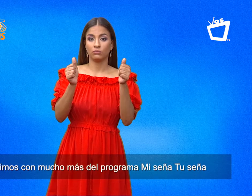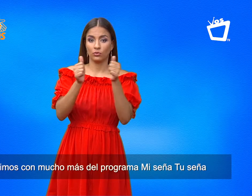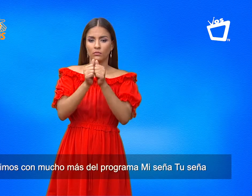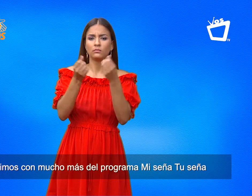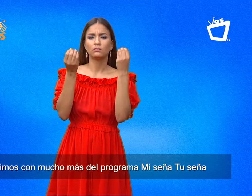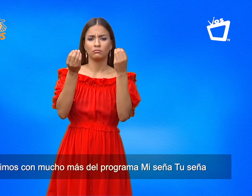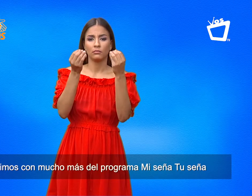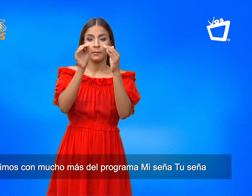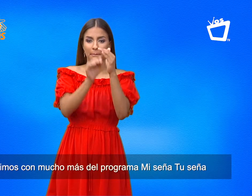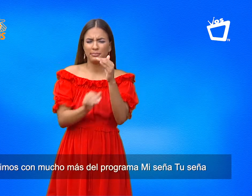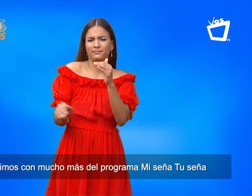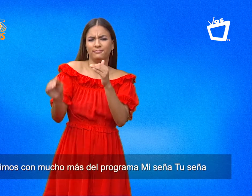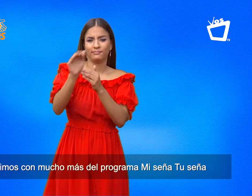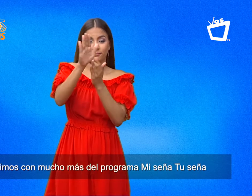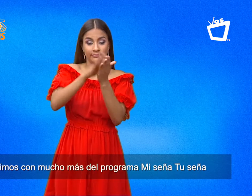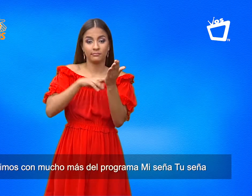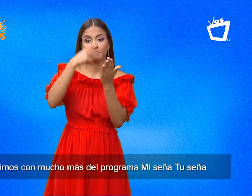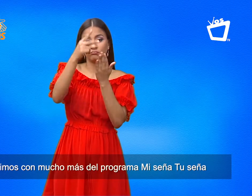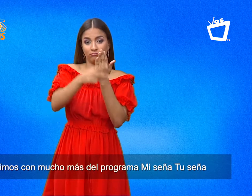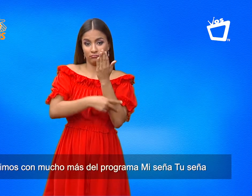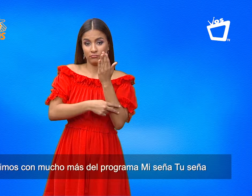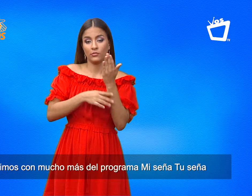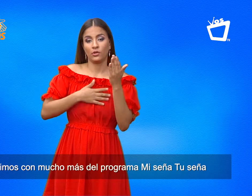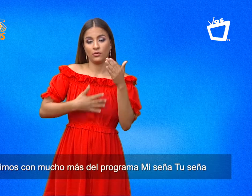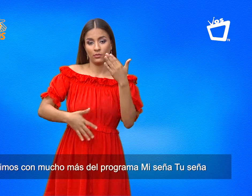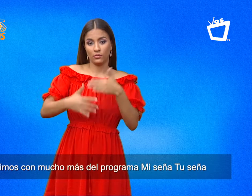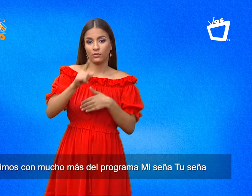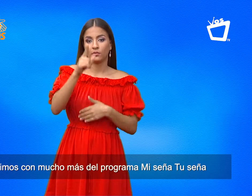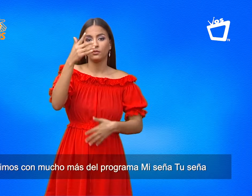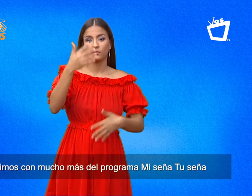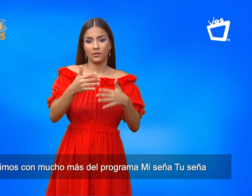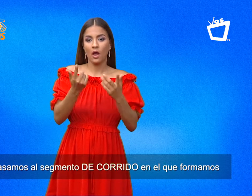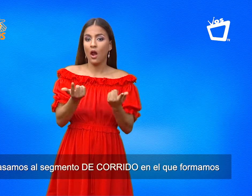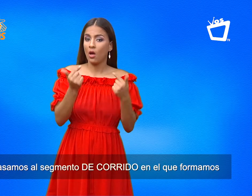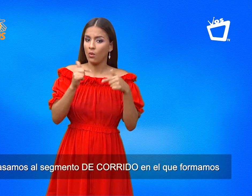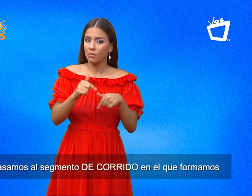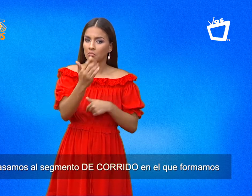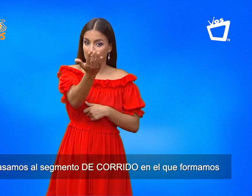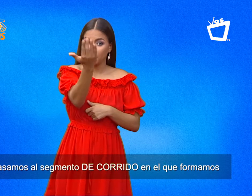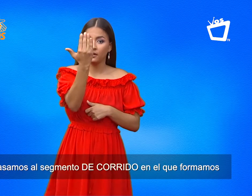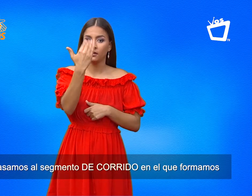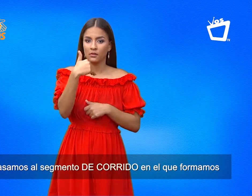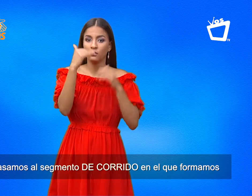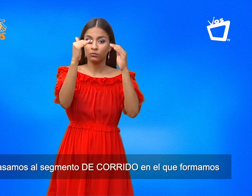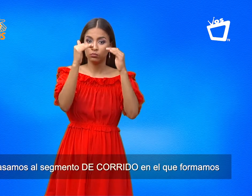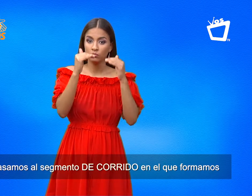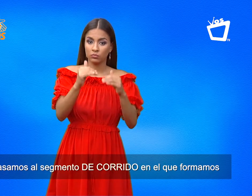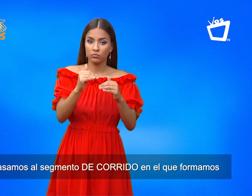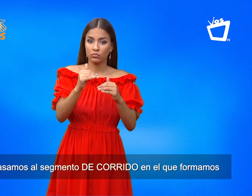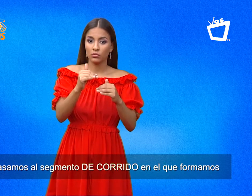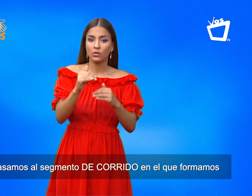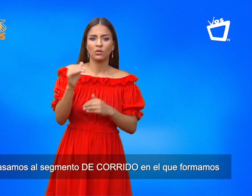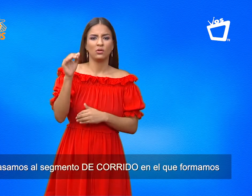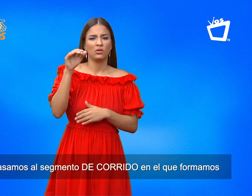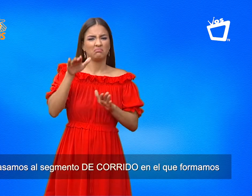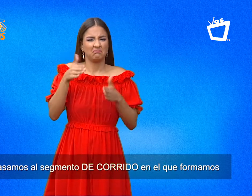seguimos con mucho más del programa me enseña tu señal ahora pasamos al segmento de corrido